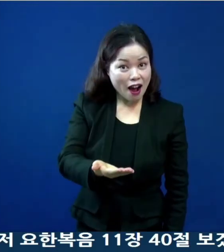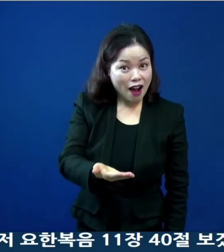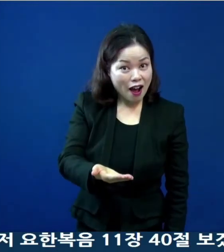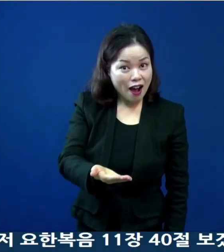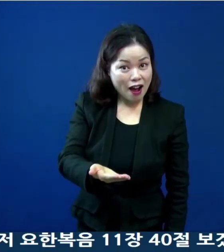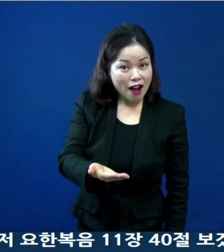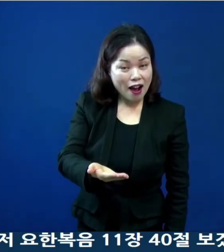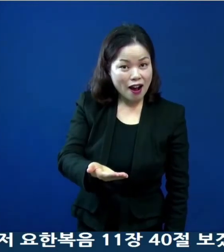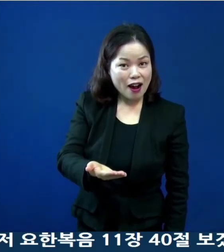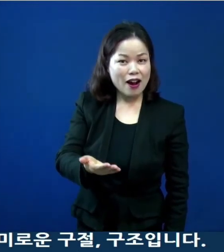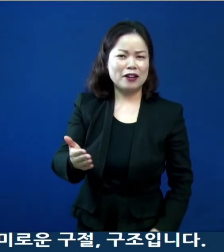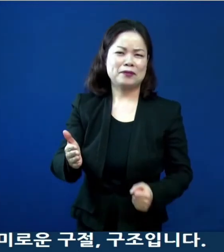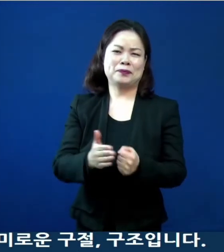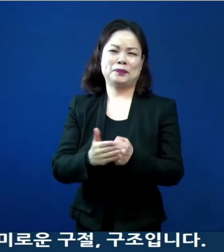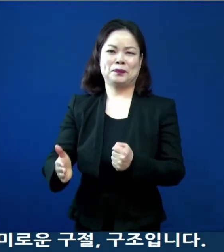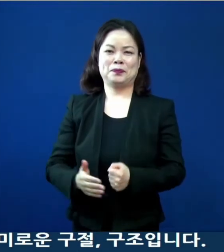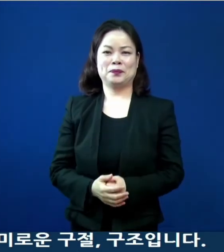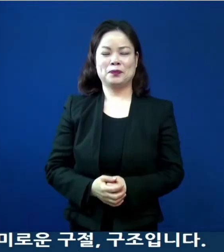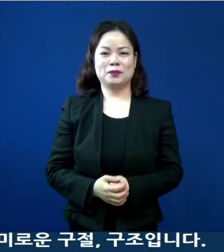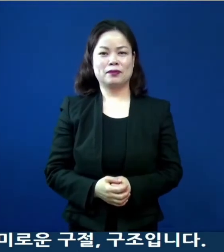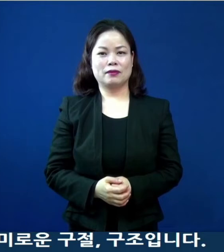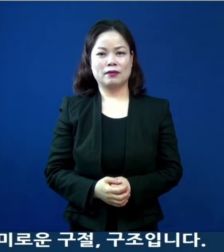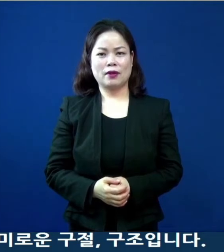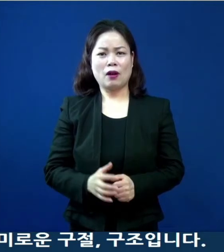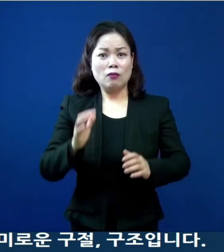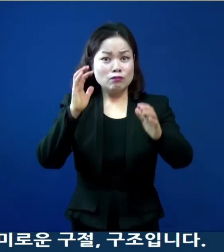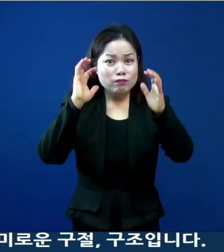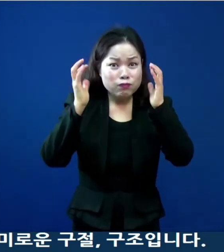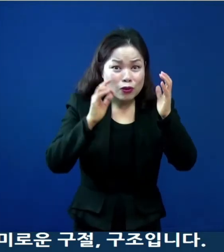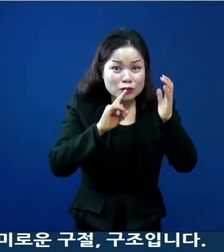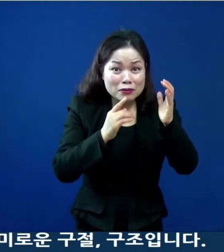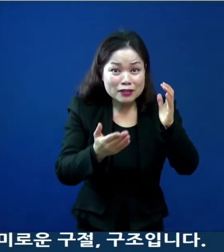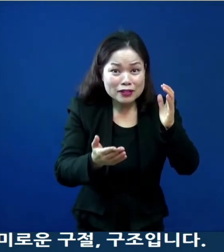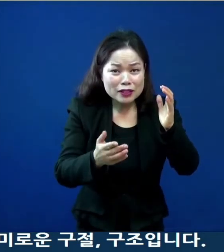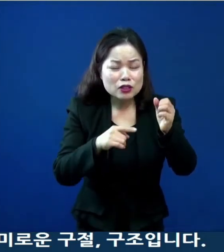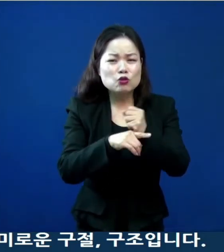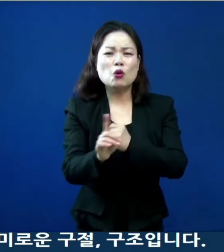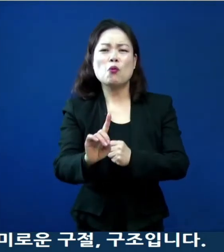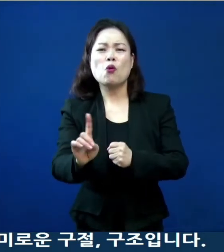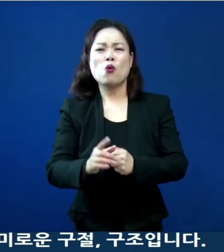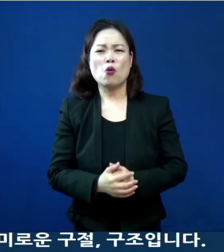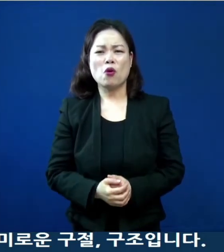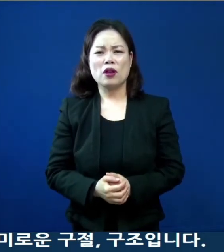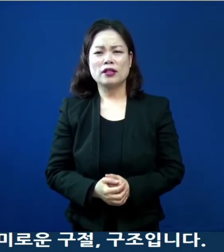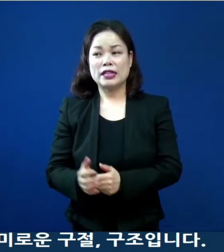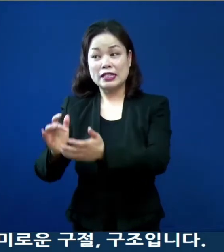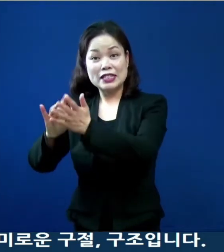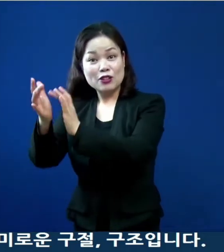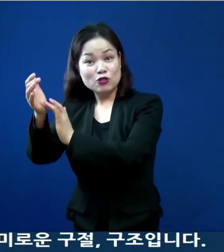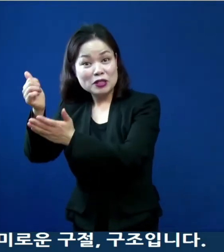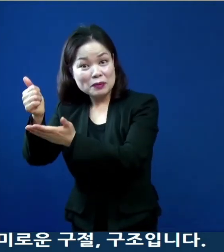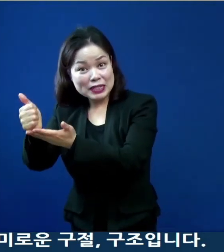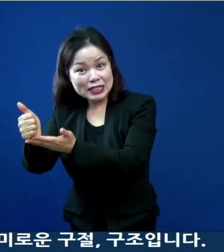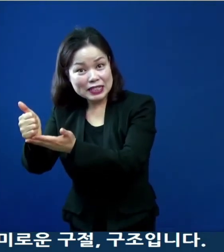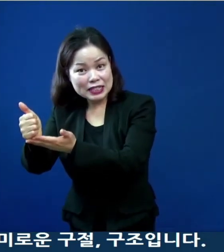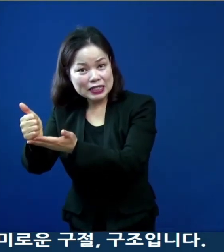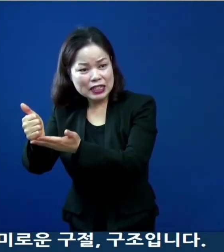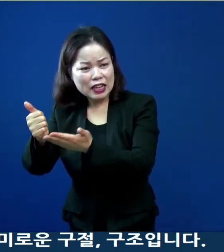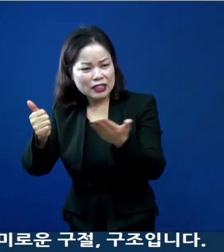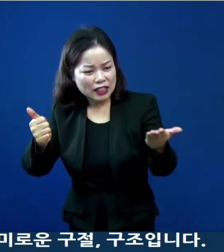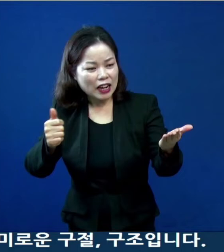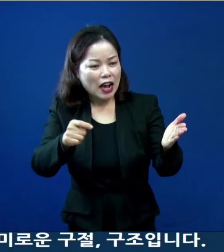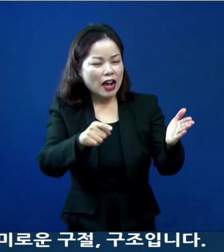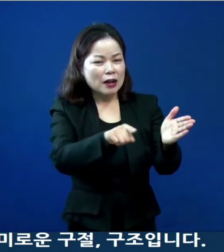아니하였느냐 하시니. 제가 좀 복잡하다고 말씀드렸죠. 이유가 뭐냐면 예수님이 내가